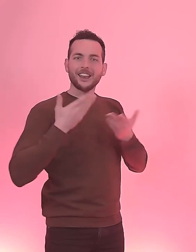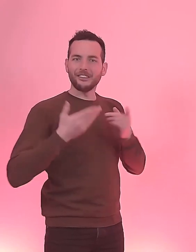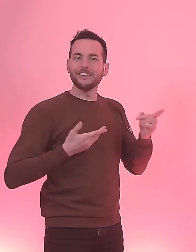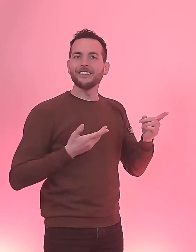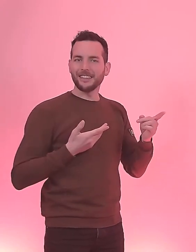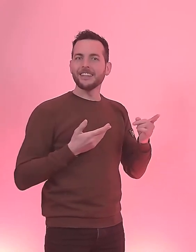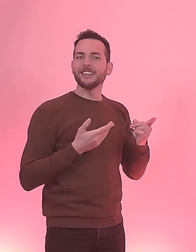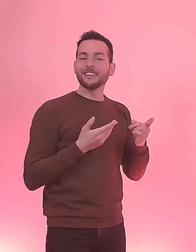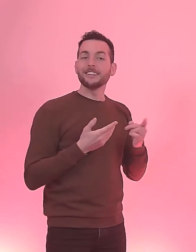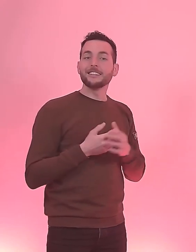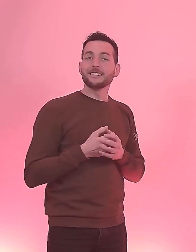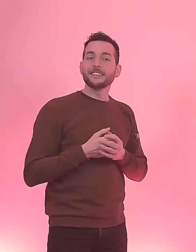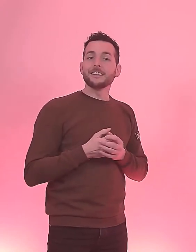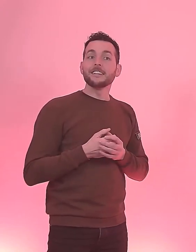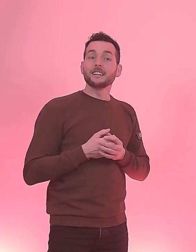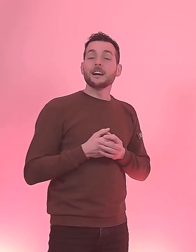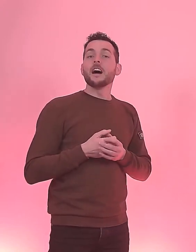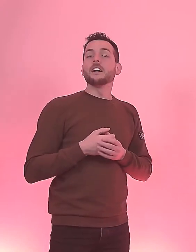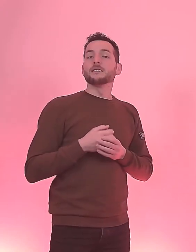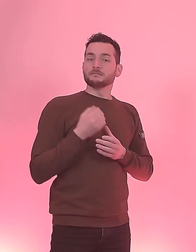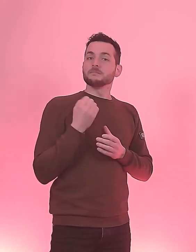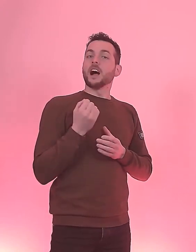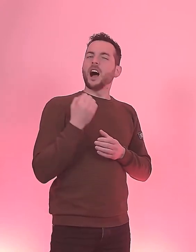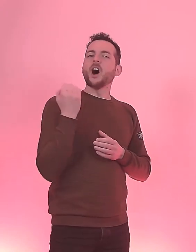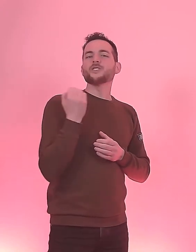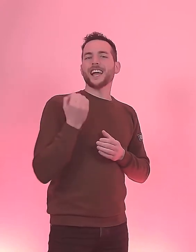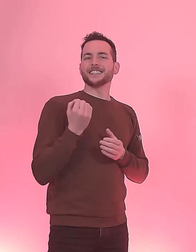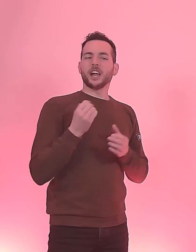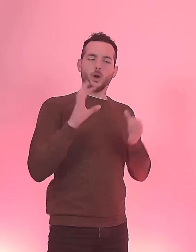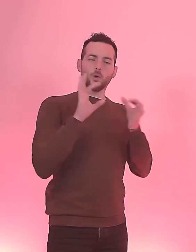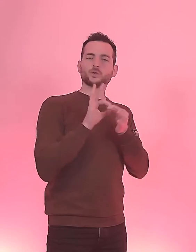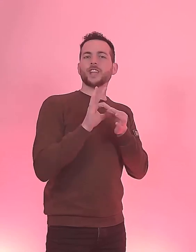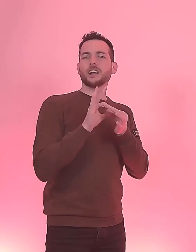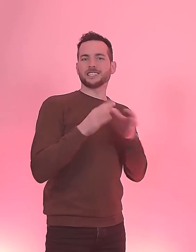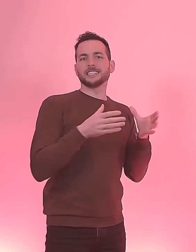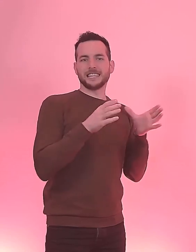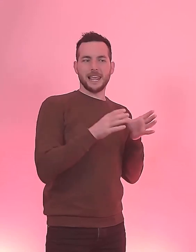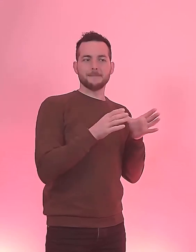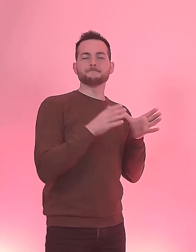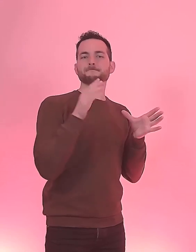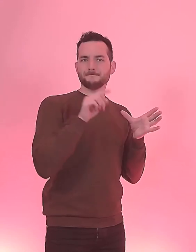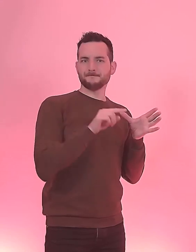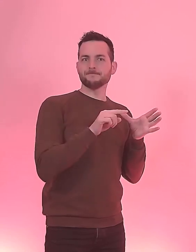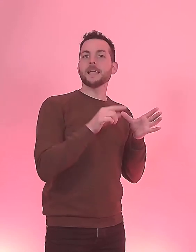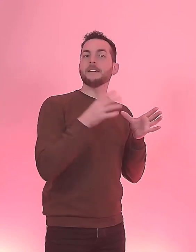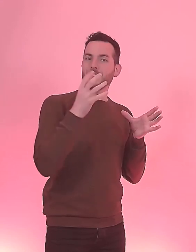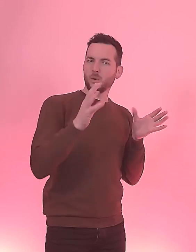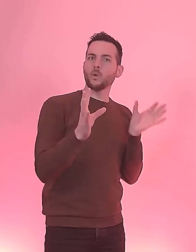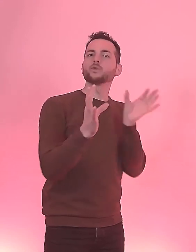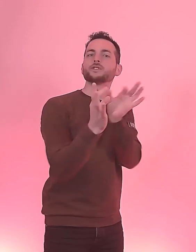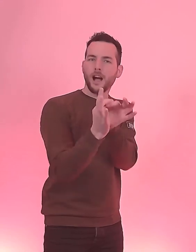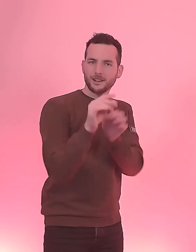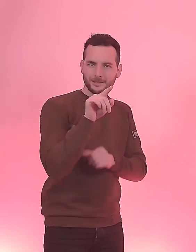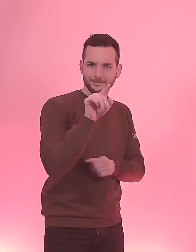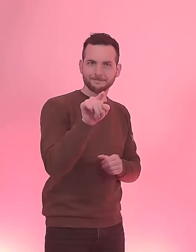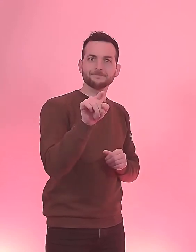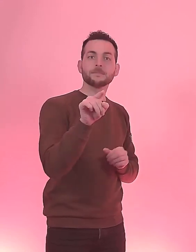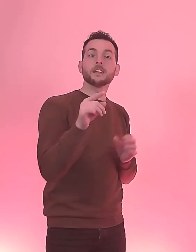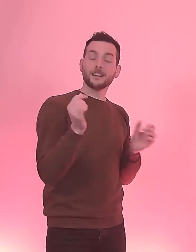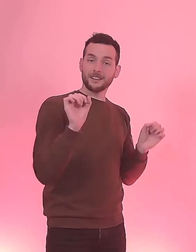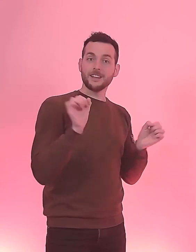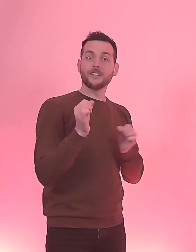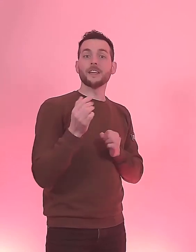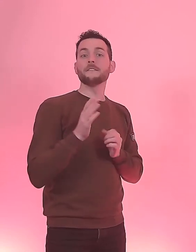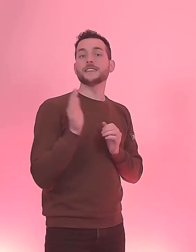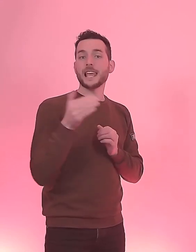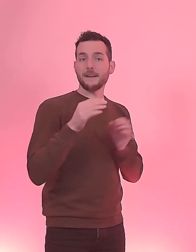elke week zit er ook vandaag weer een contactteam klaar ze willen graag met jou in contact komen je ziet nu in het beeld hoe dat kan via